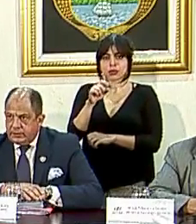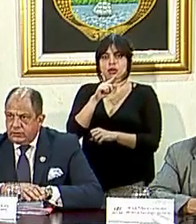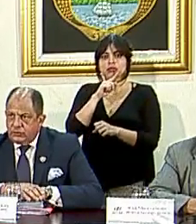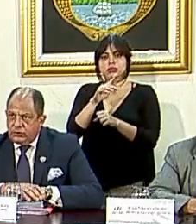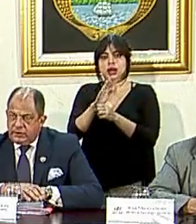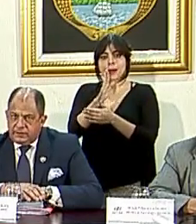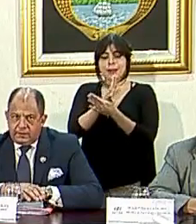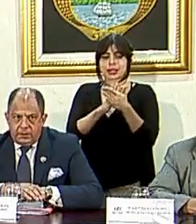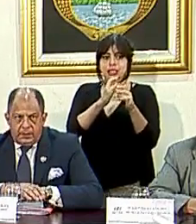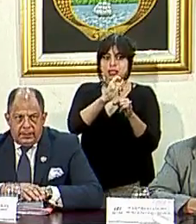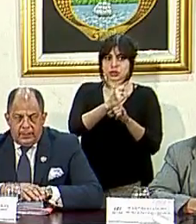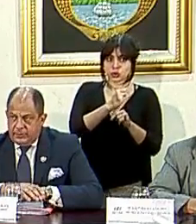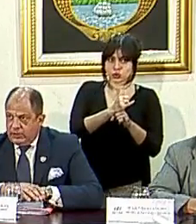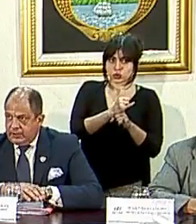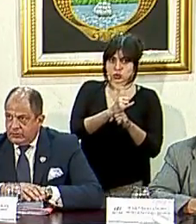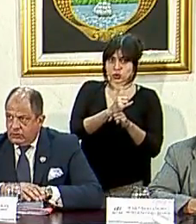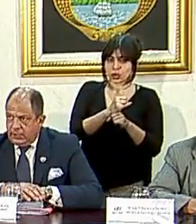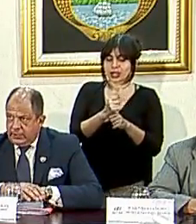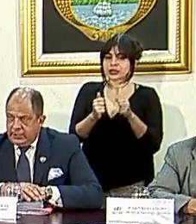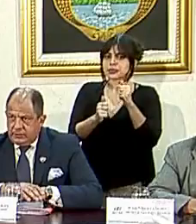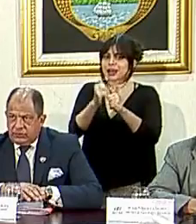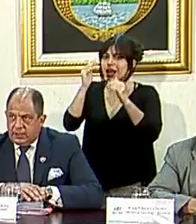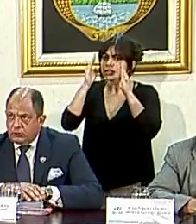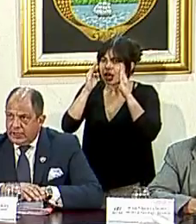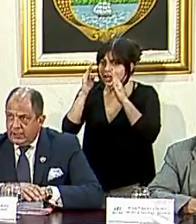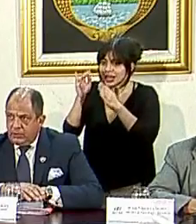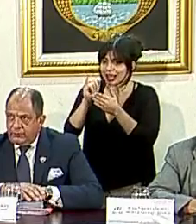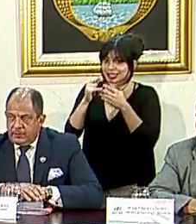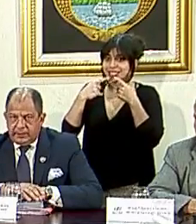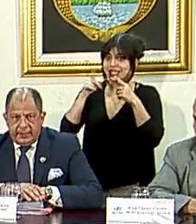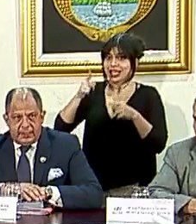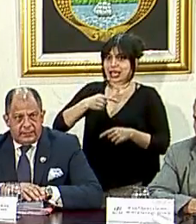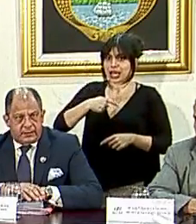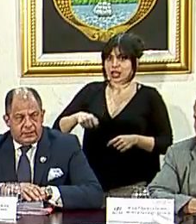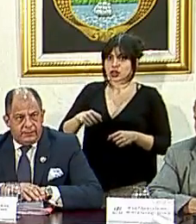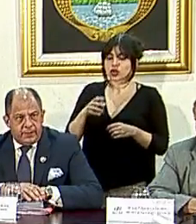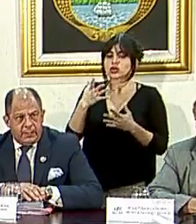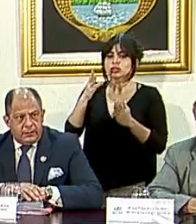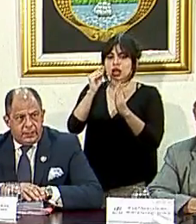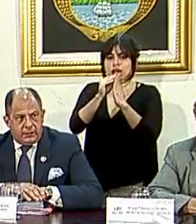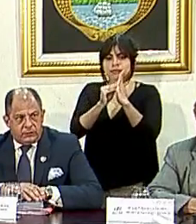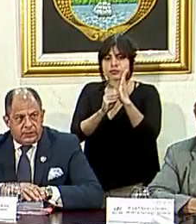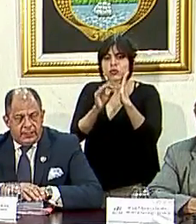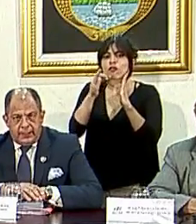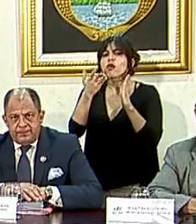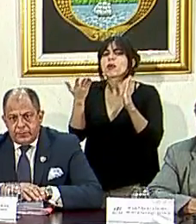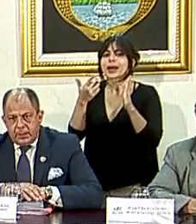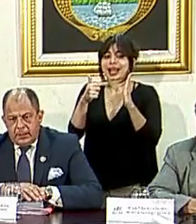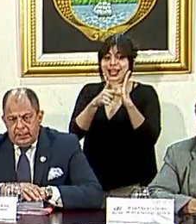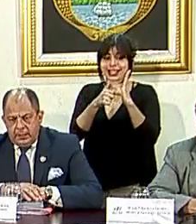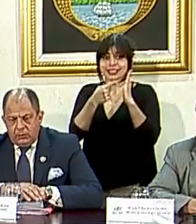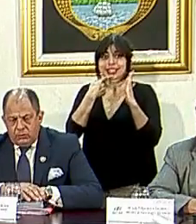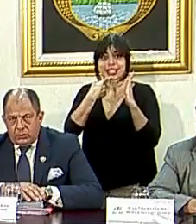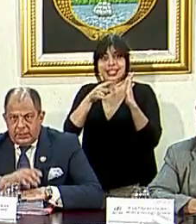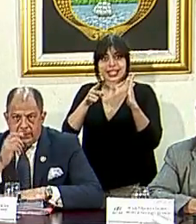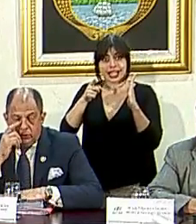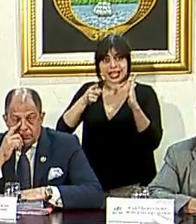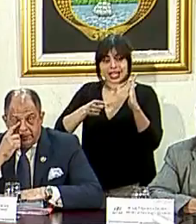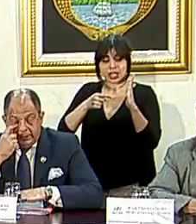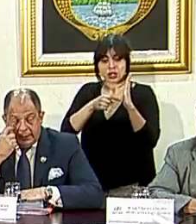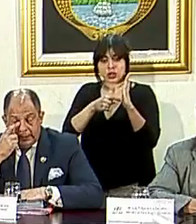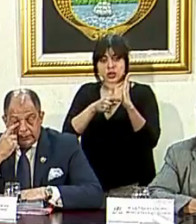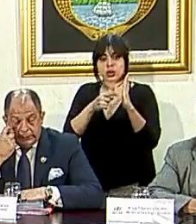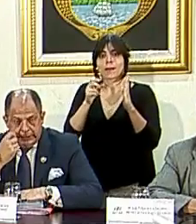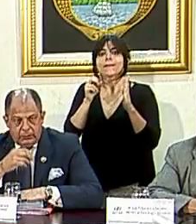parte de las instituciones la mayor atención al decreto. Se ha acotado de forma tal que este decreto sea uno que